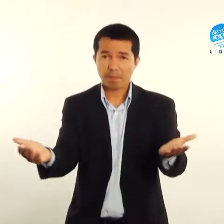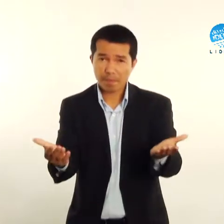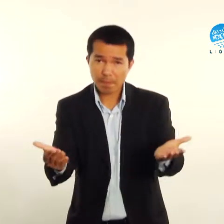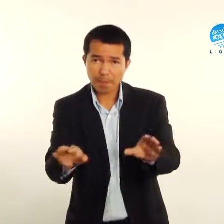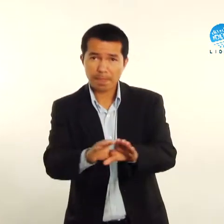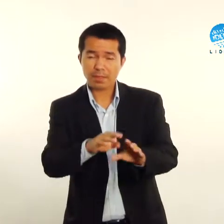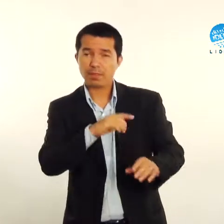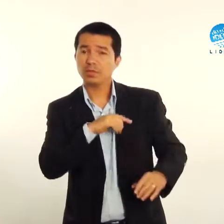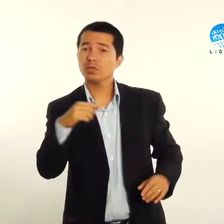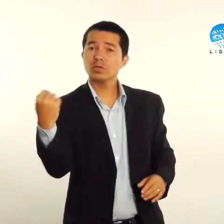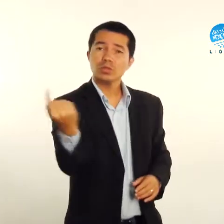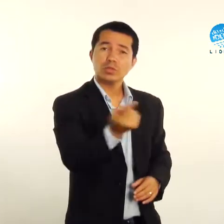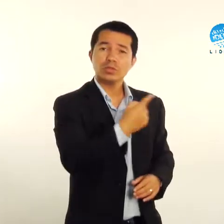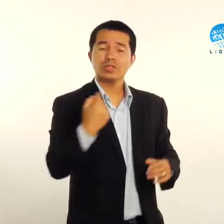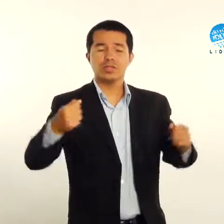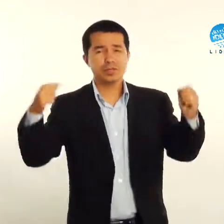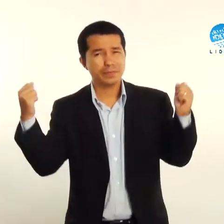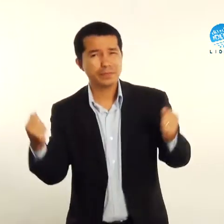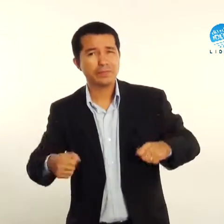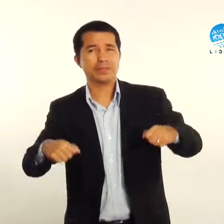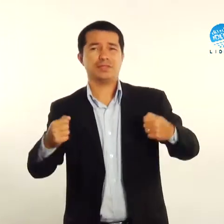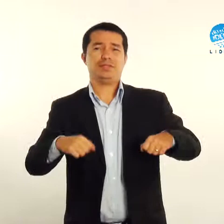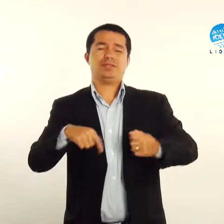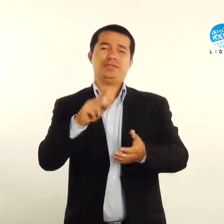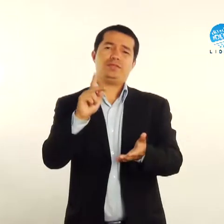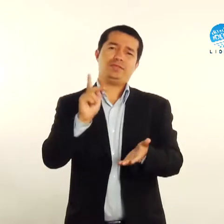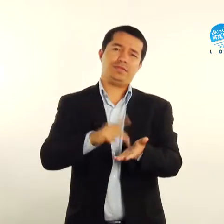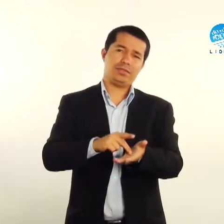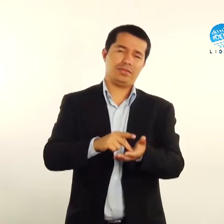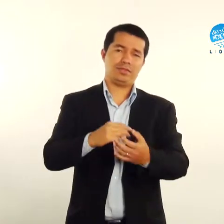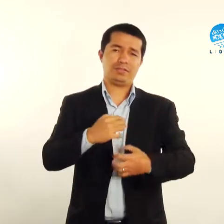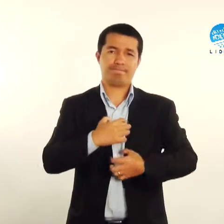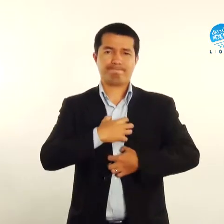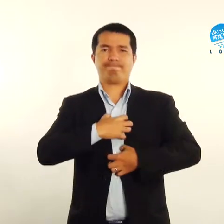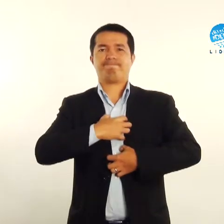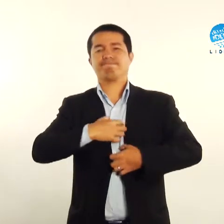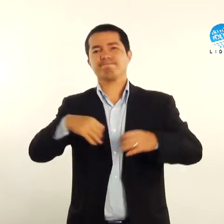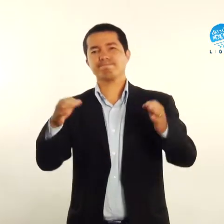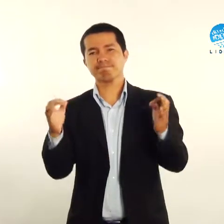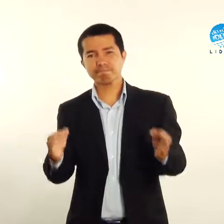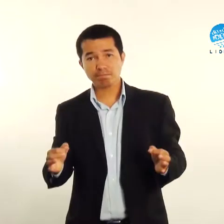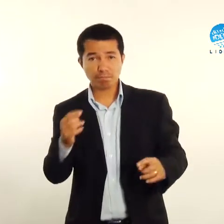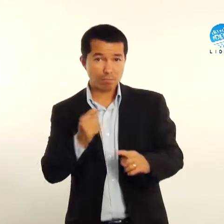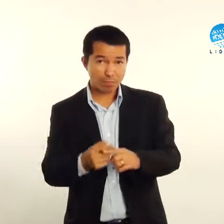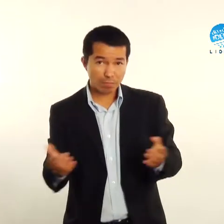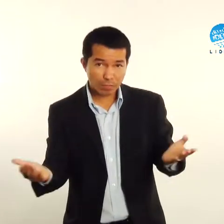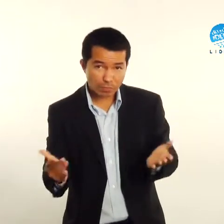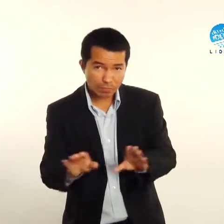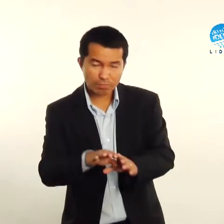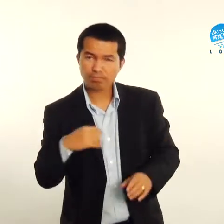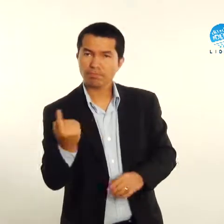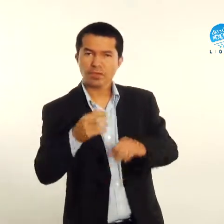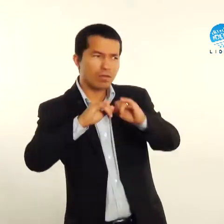É esse que tem essa atitude. E quando a gente fala em aceitar Jesus ou